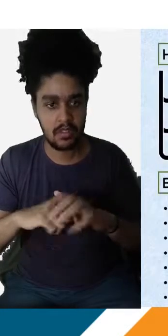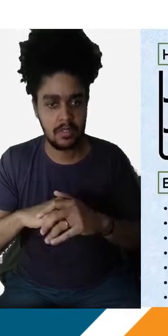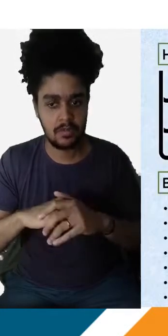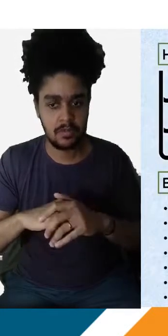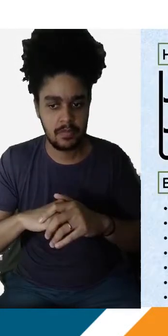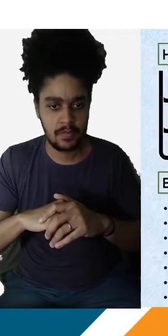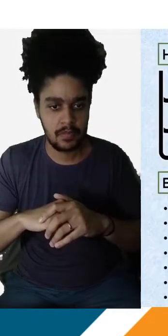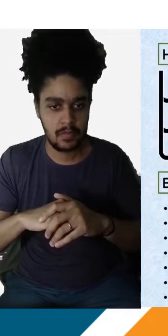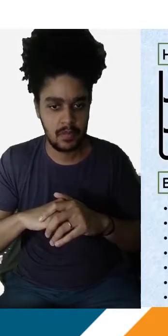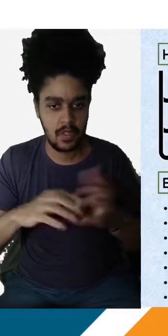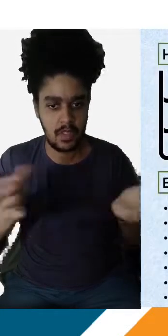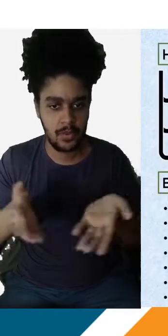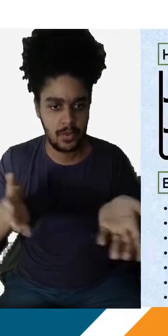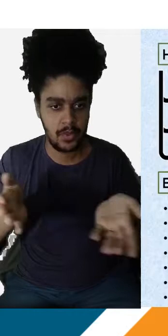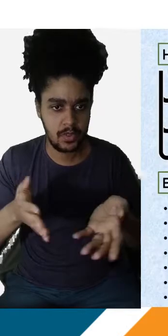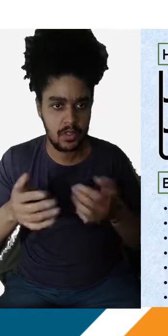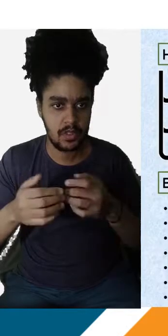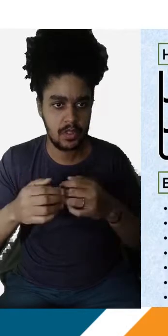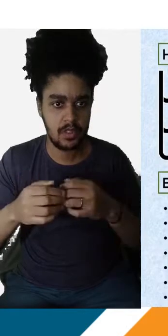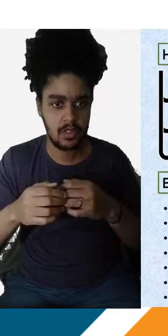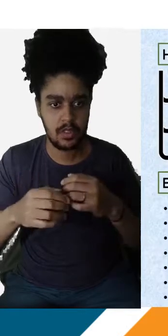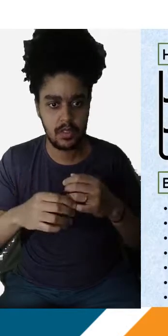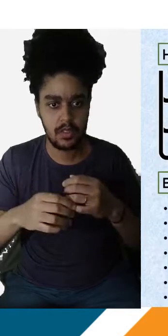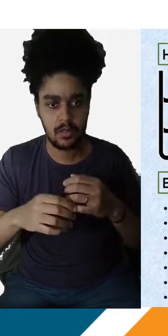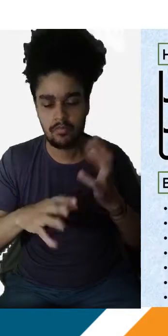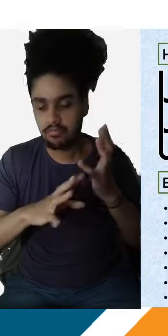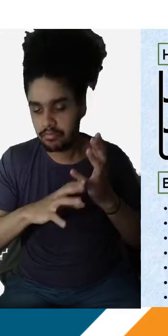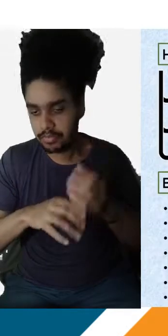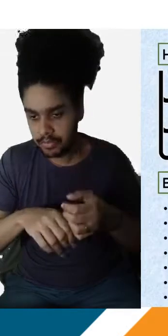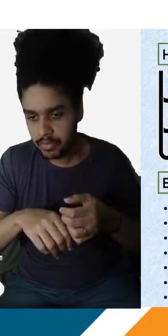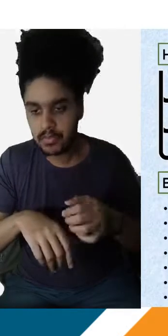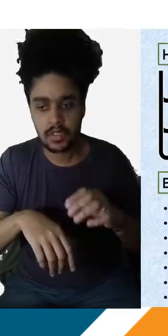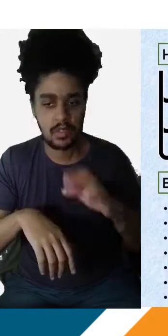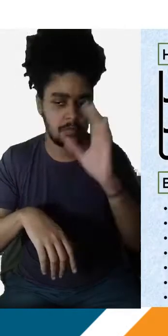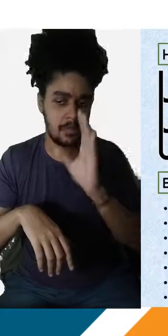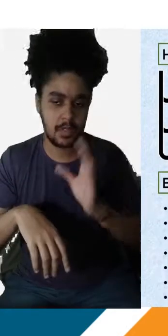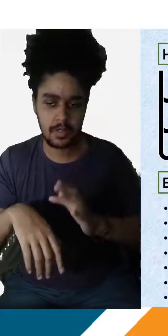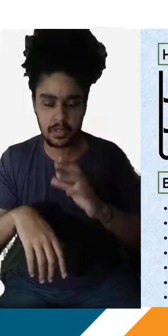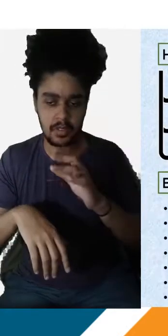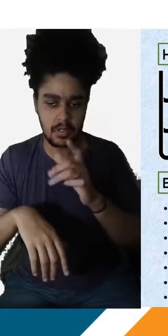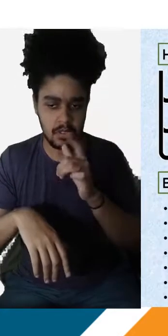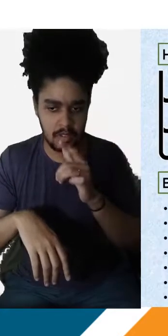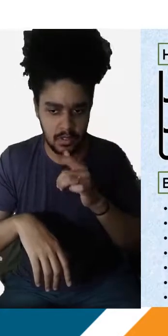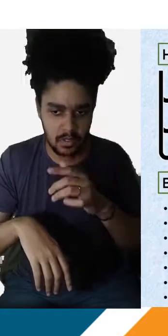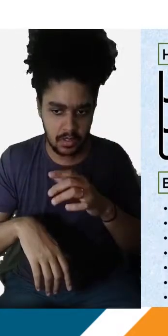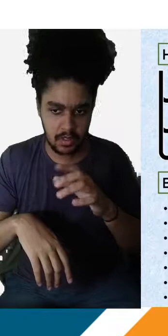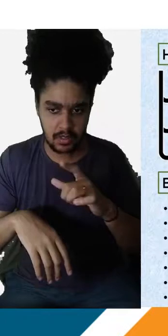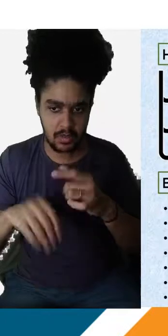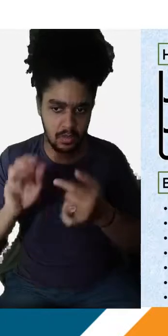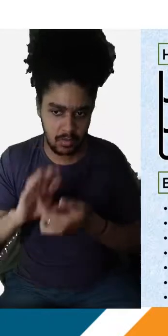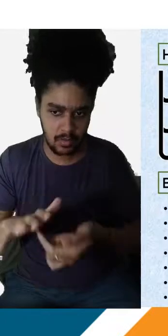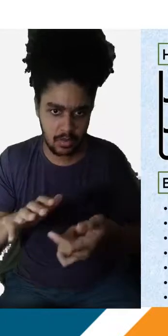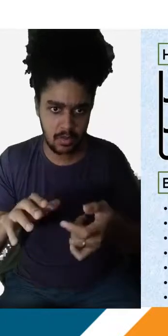Agora a gente vai traçar um breve perfil da hidrografia brasileira. A hidrografia do Brasil apresenta a predominância de